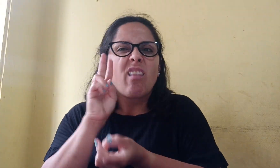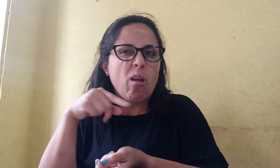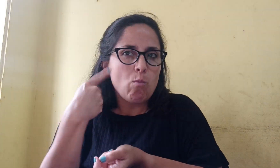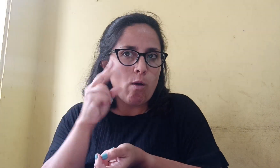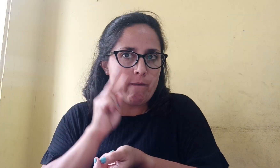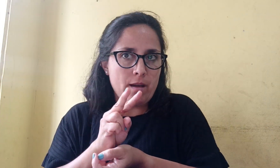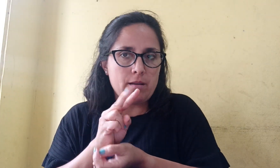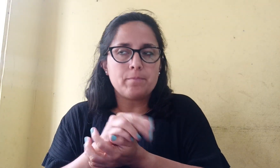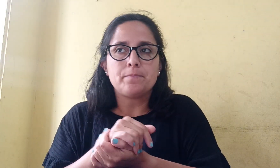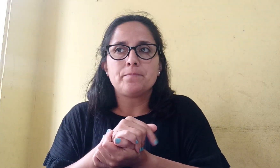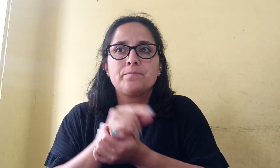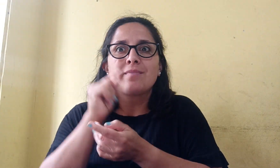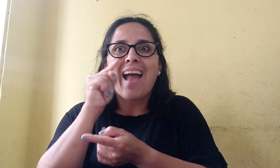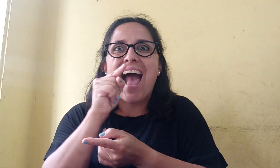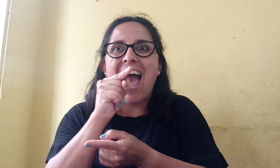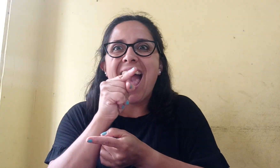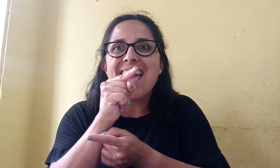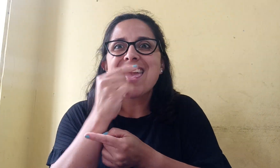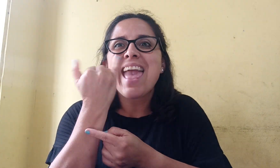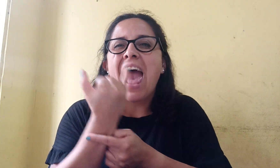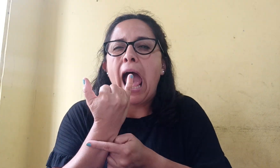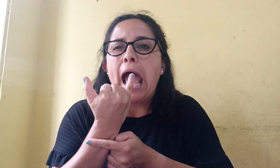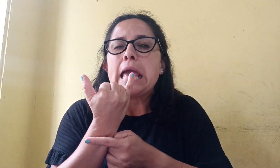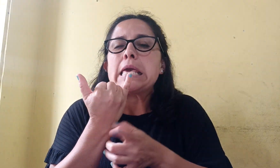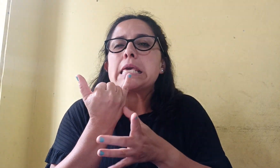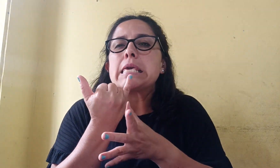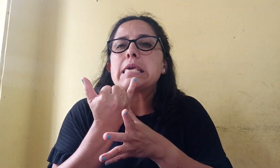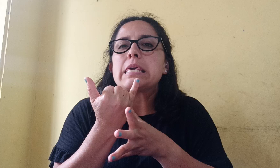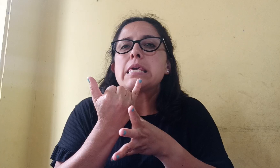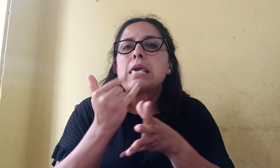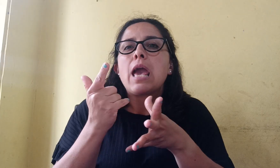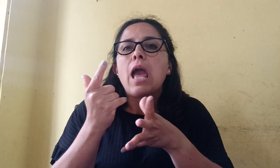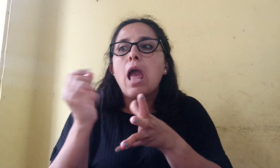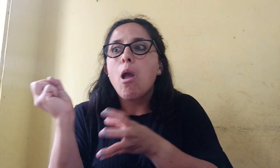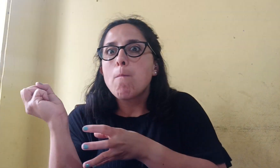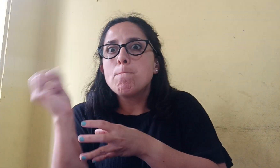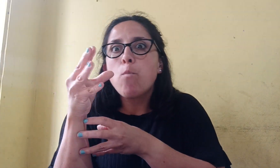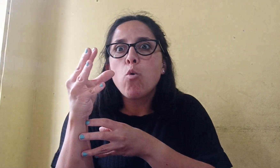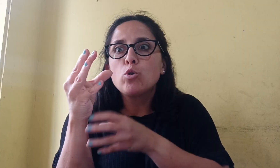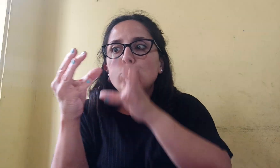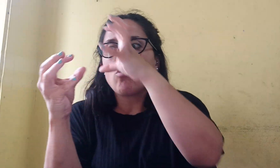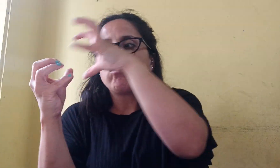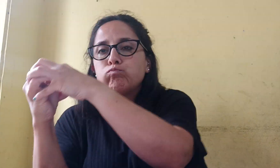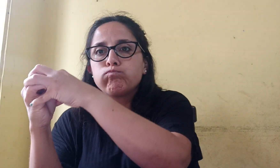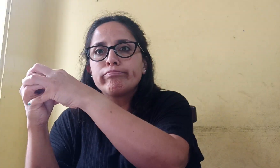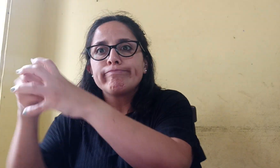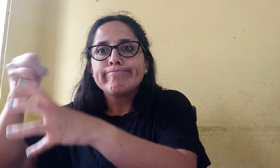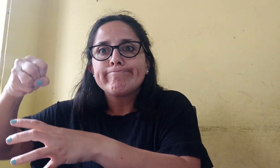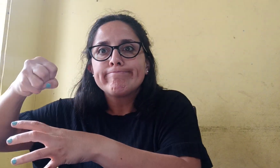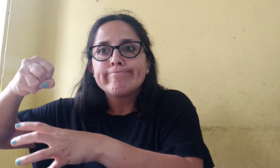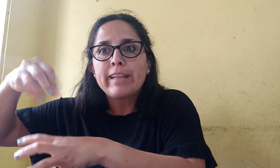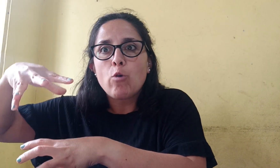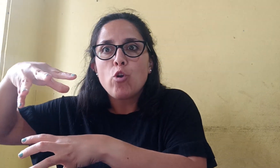se va a liberar ahí neurotransmisores que van a hacer que el impulso nervioso pase de una neurona a otra, ¿sí? Que eso sería la